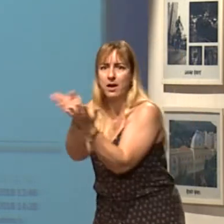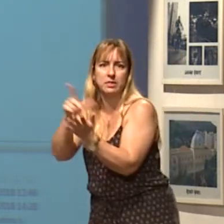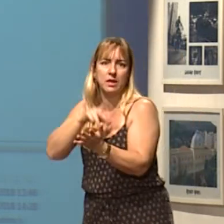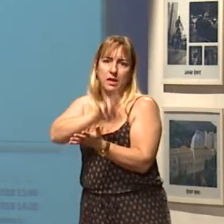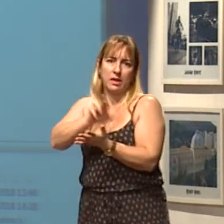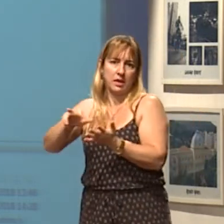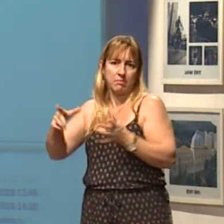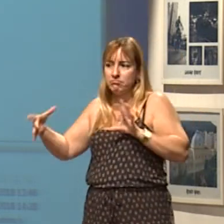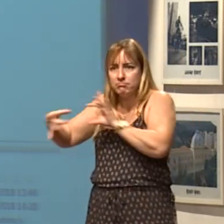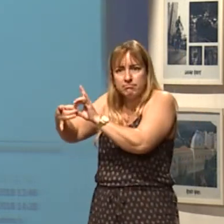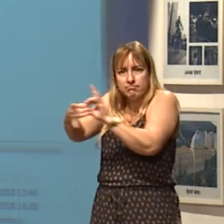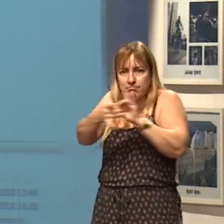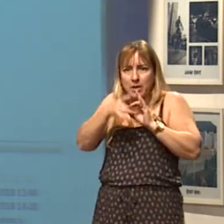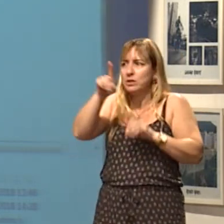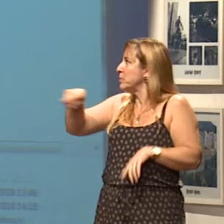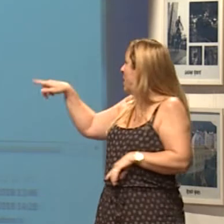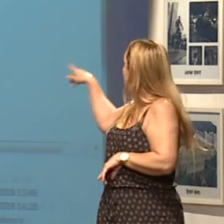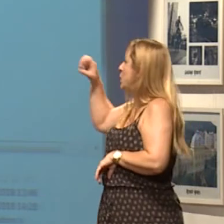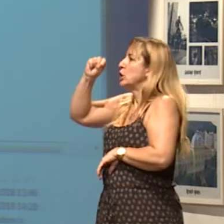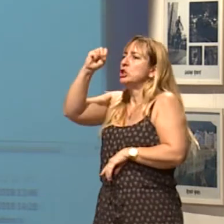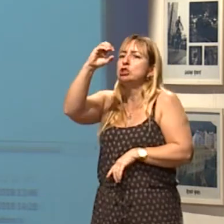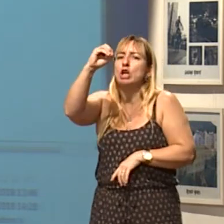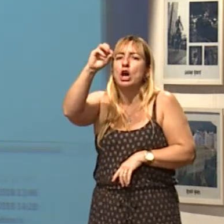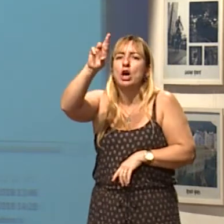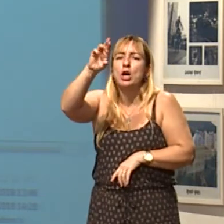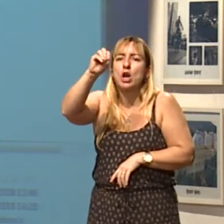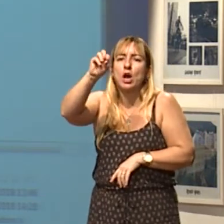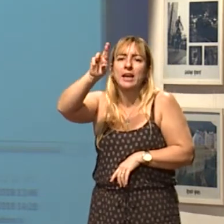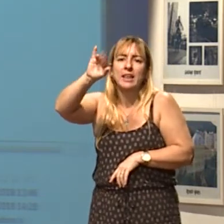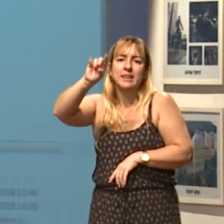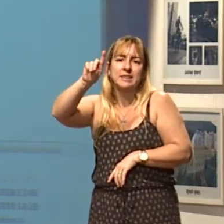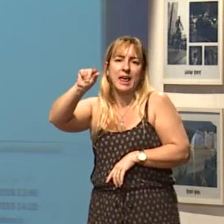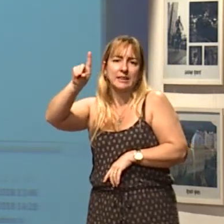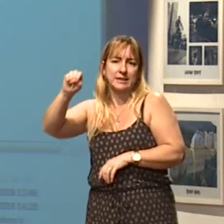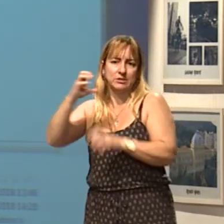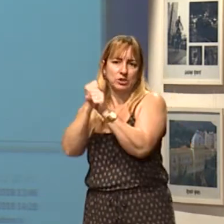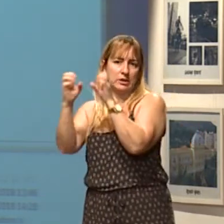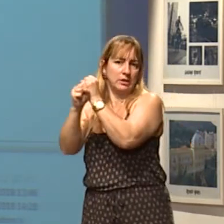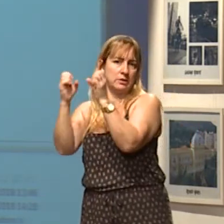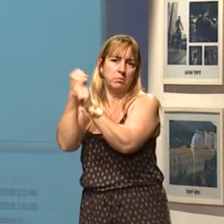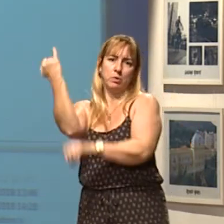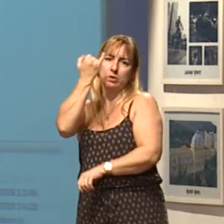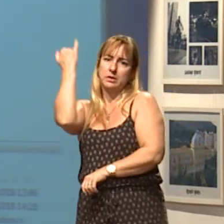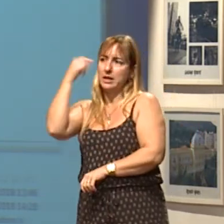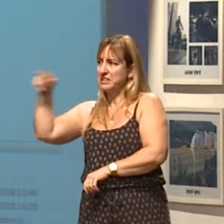vertente, a Lina é de outra. Existem várias vertentes no feminismo. E a sororidade, ela